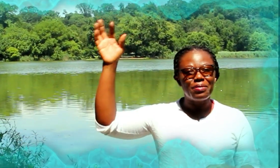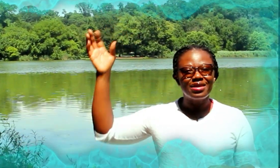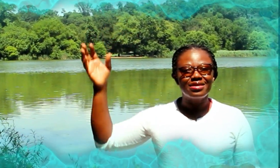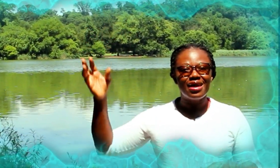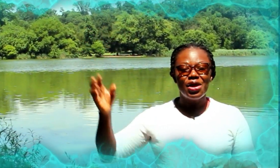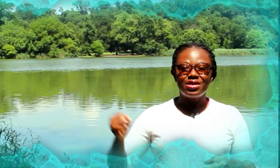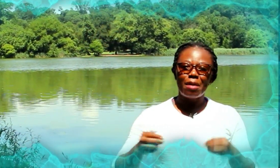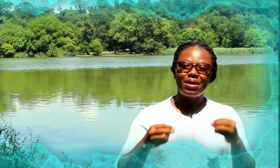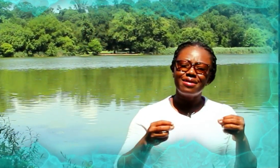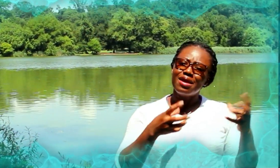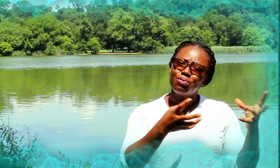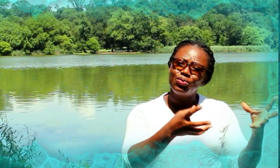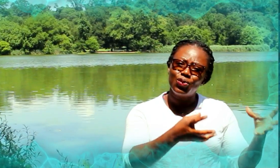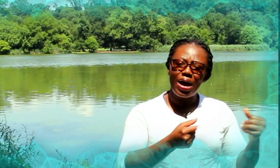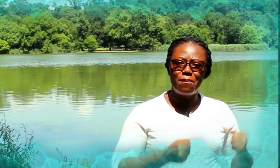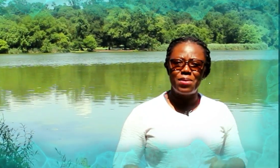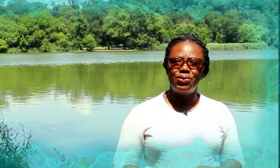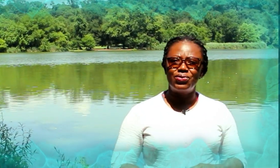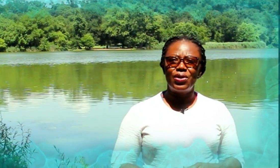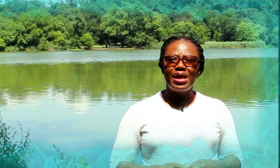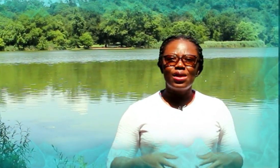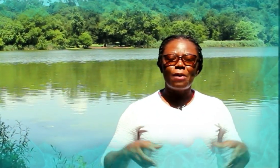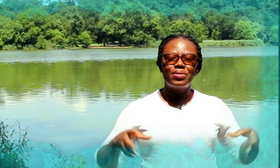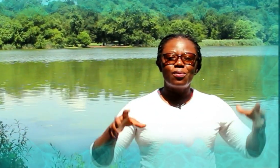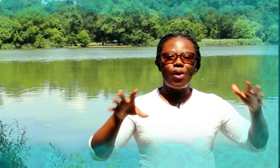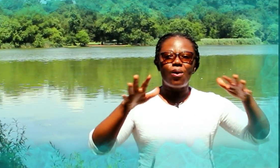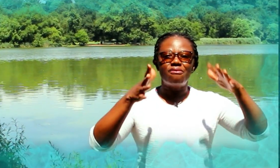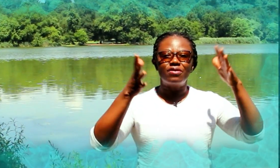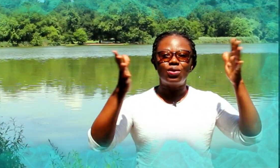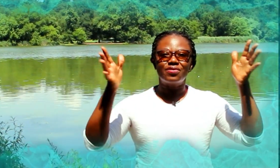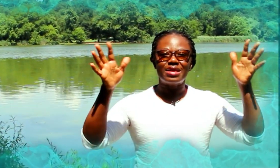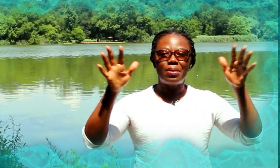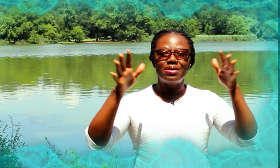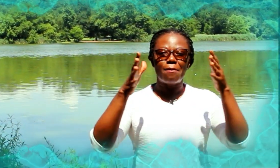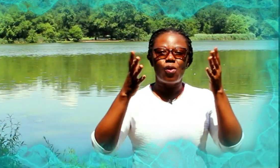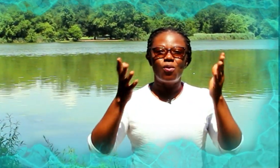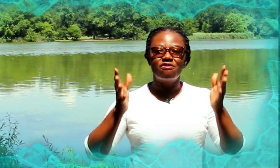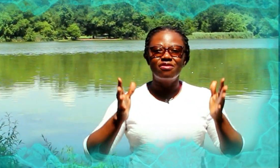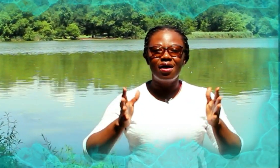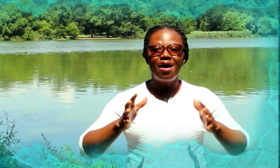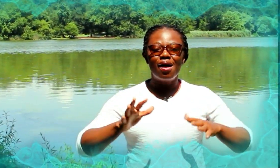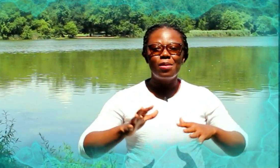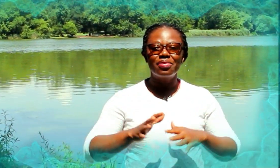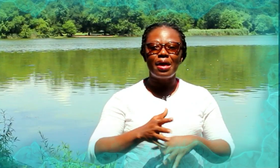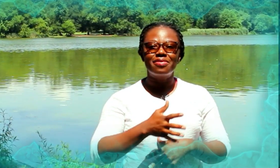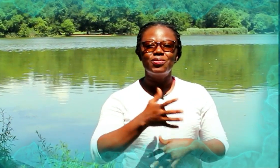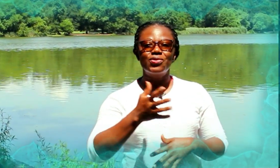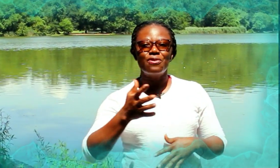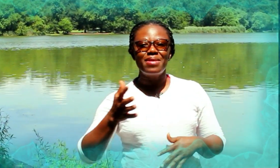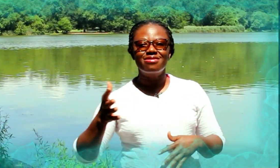mwen. Pas impose yo vini. Parce que pays wa ki nan ciel la, c'est pour tout moun